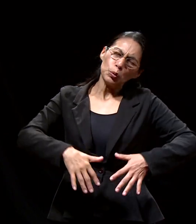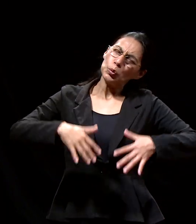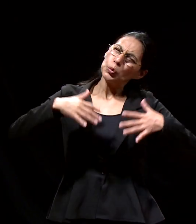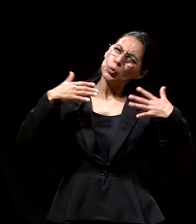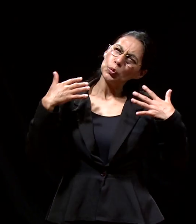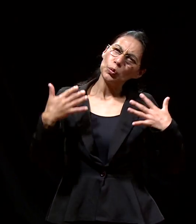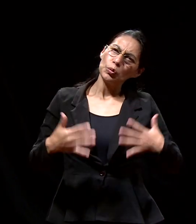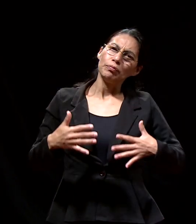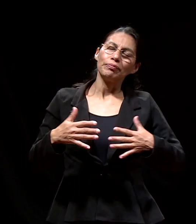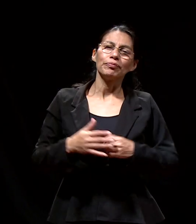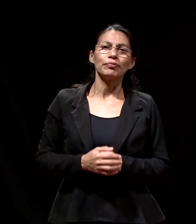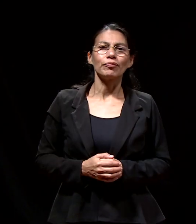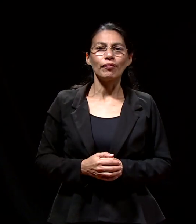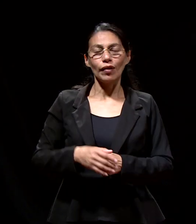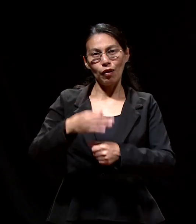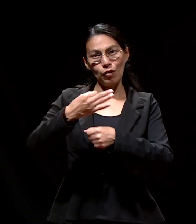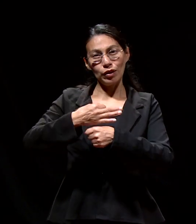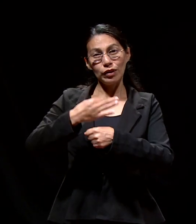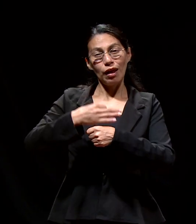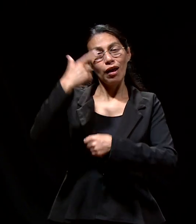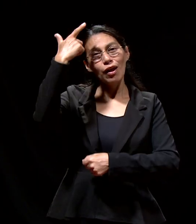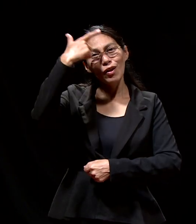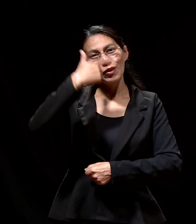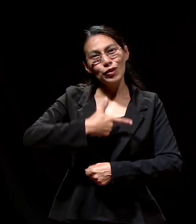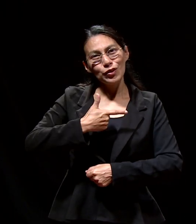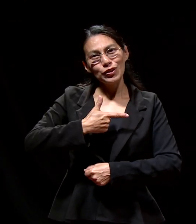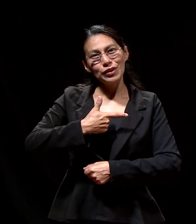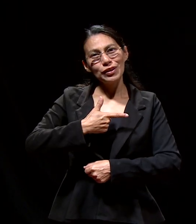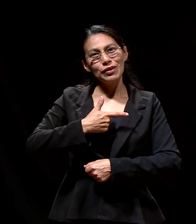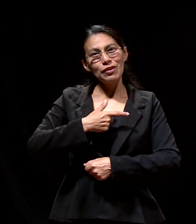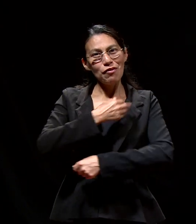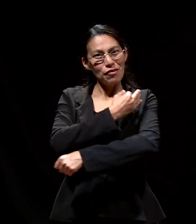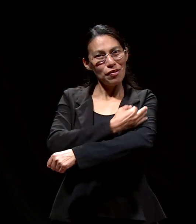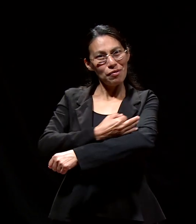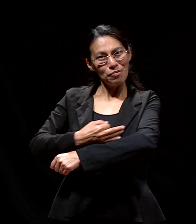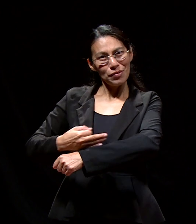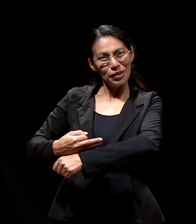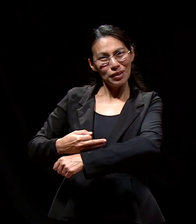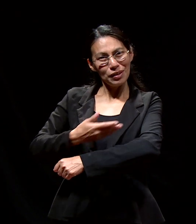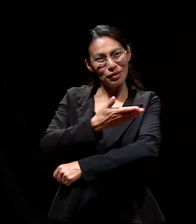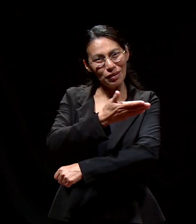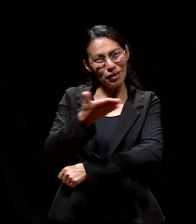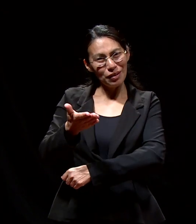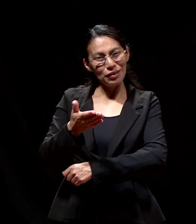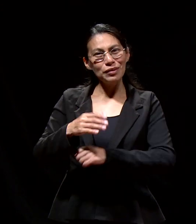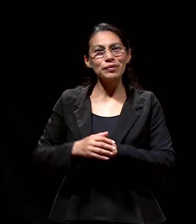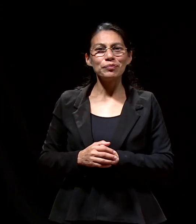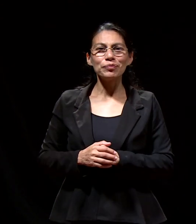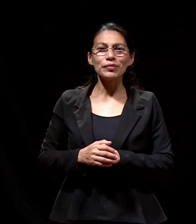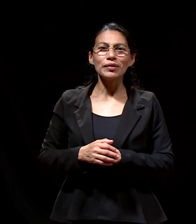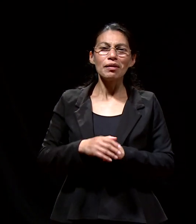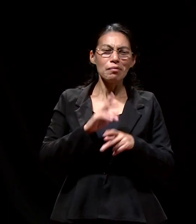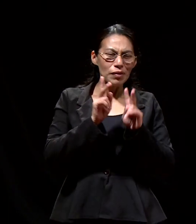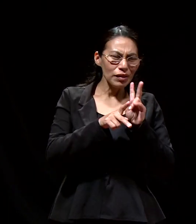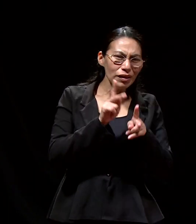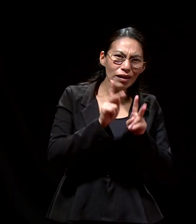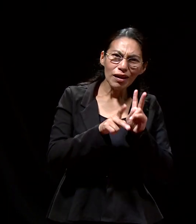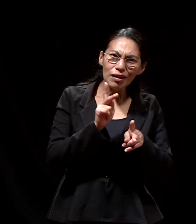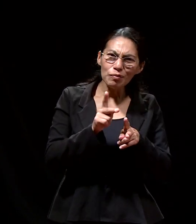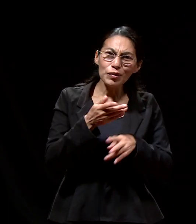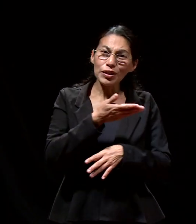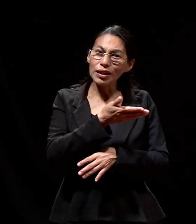esta noche vamos a platicar con una familia que acepto a Jesús